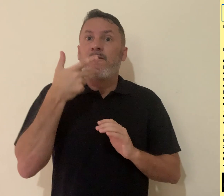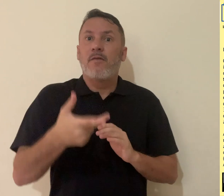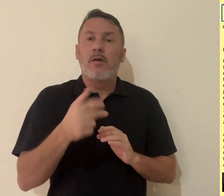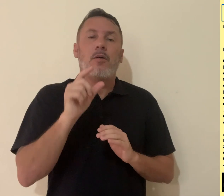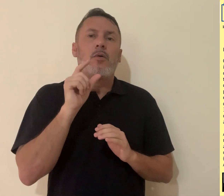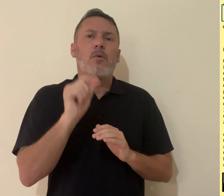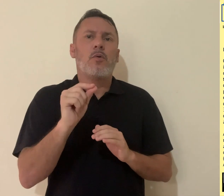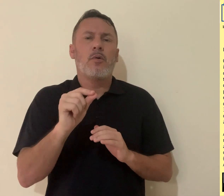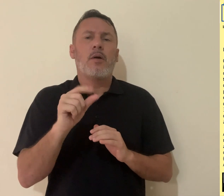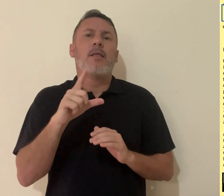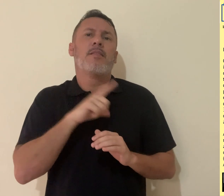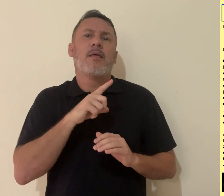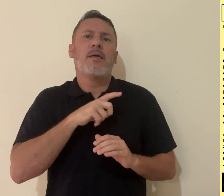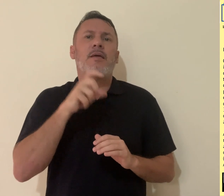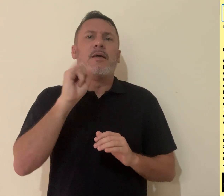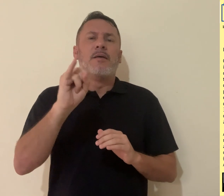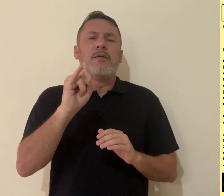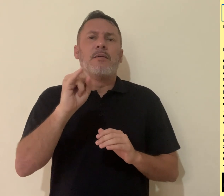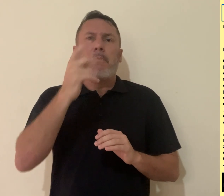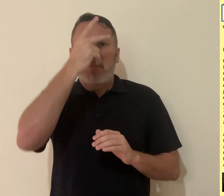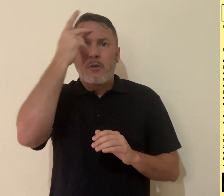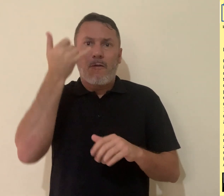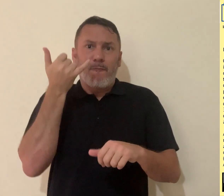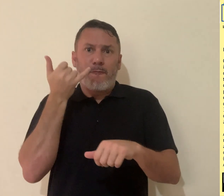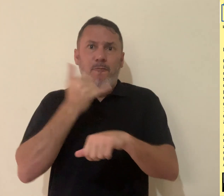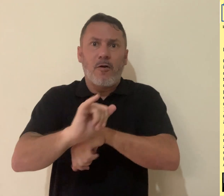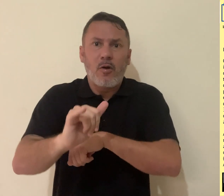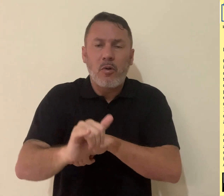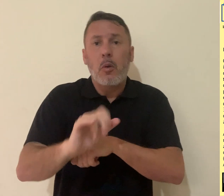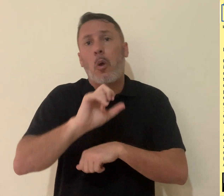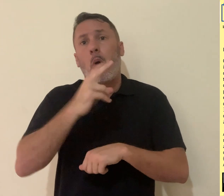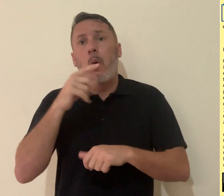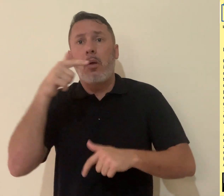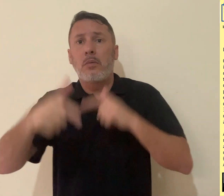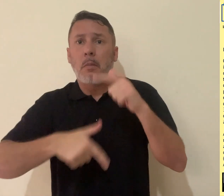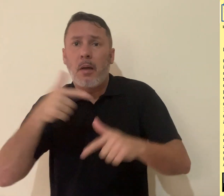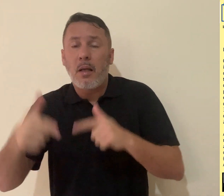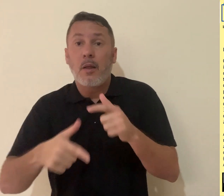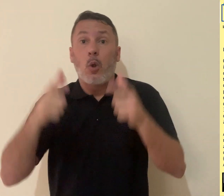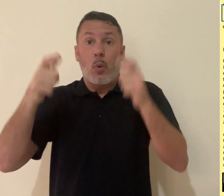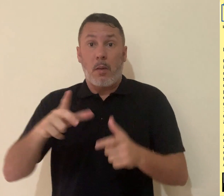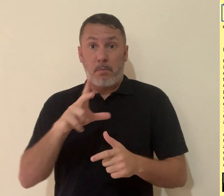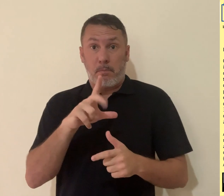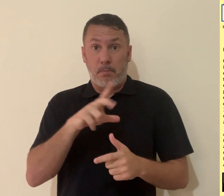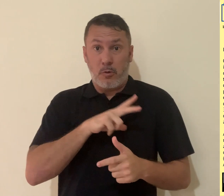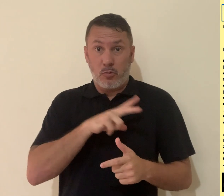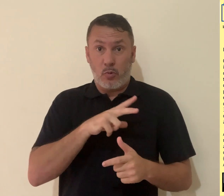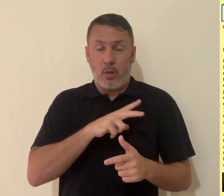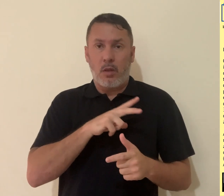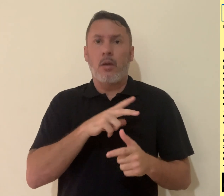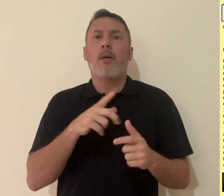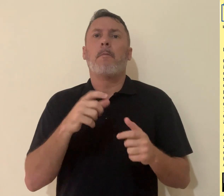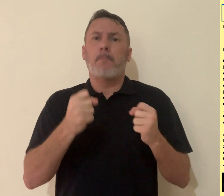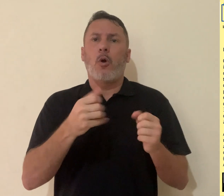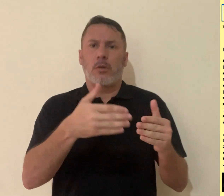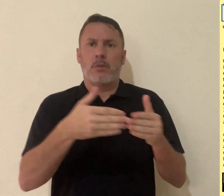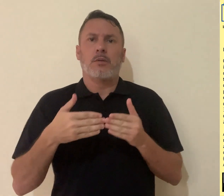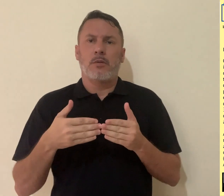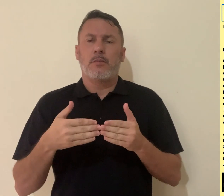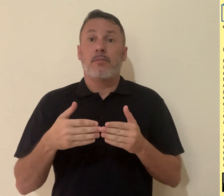considera como falta injustificada ao serviço ou atividade laboral privada o período de ausência as